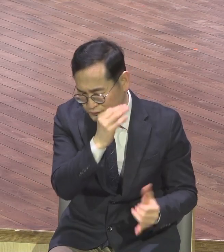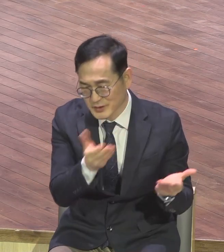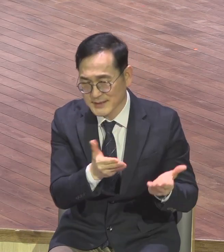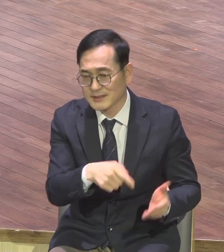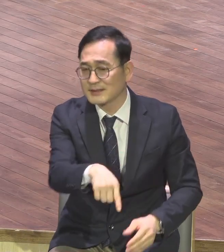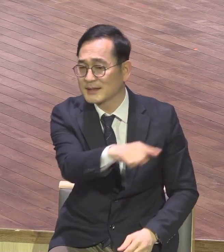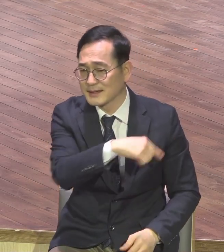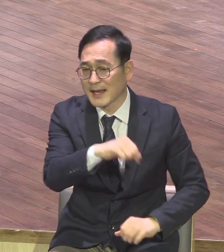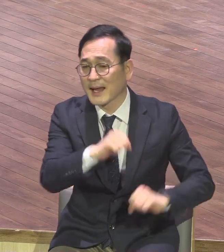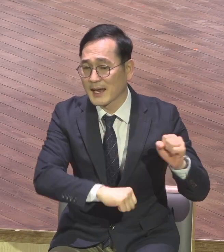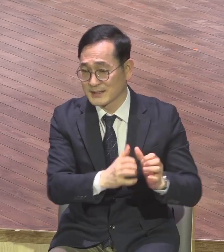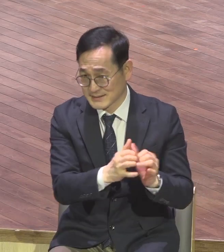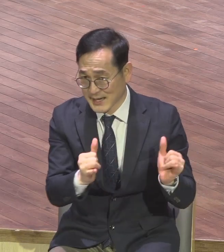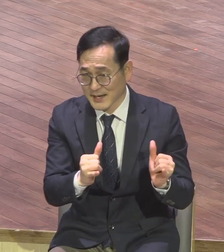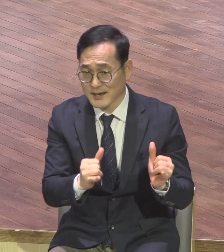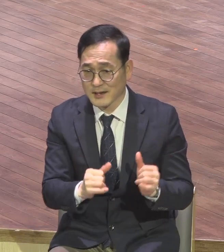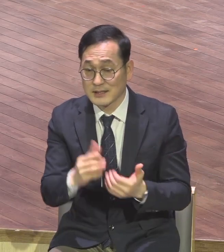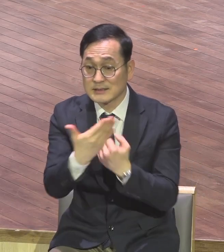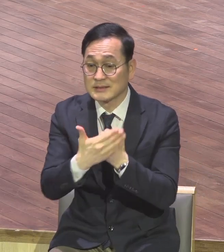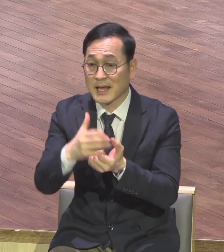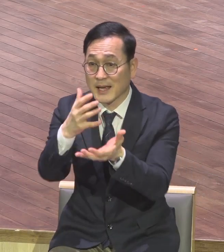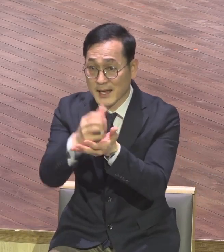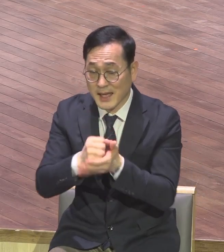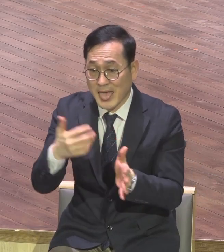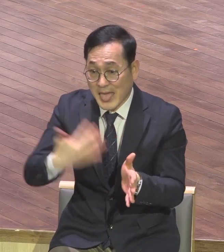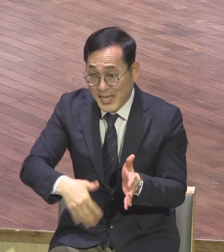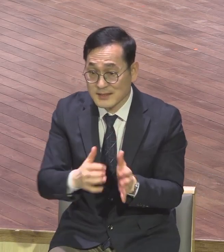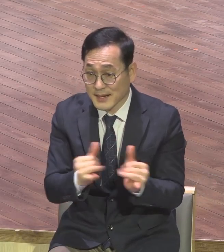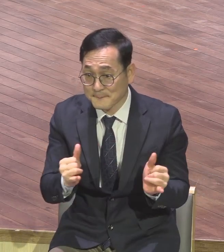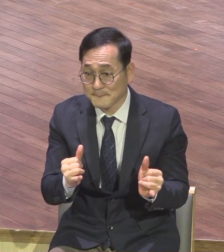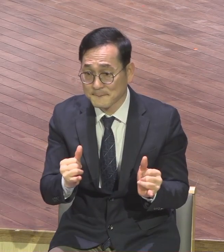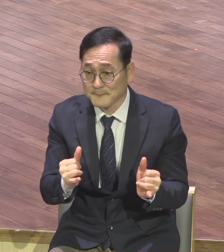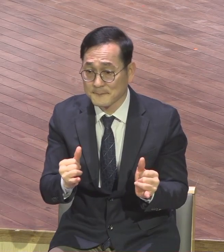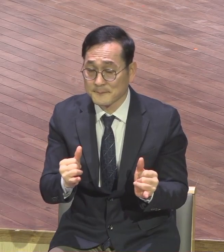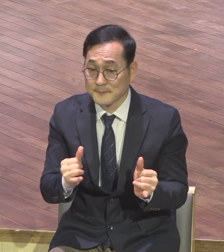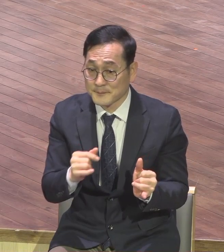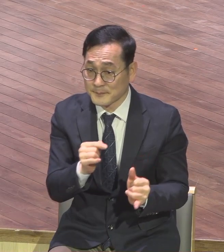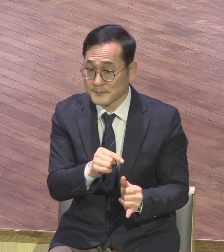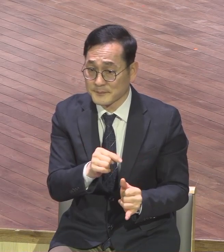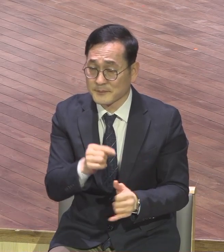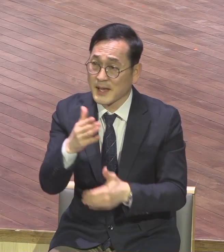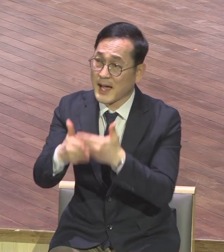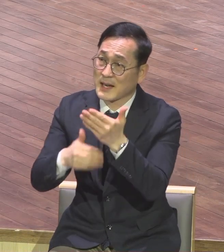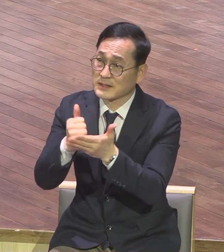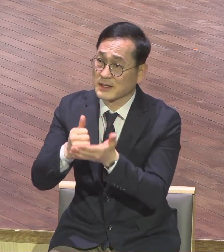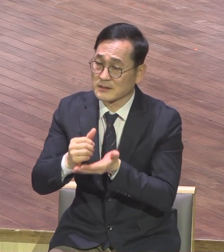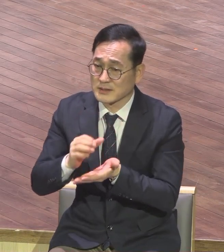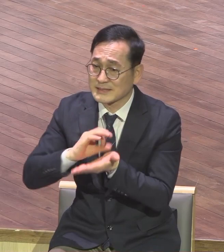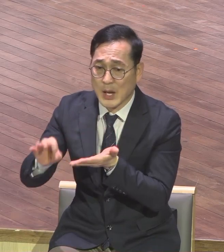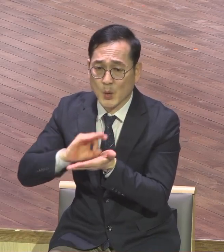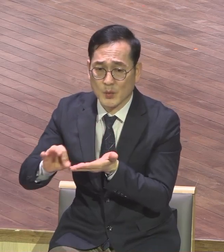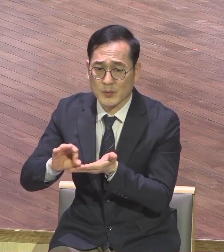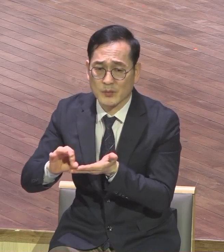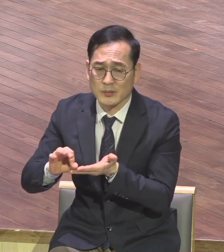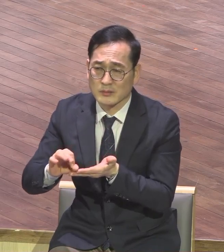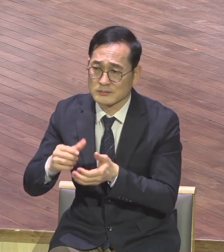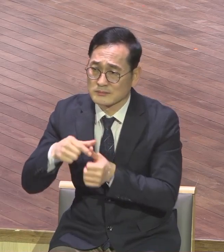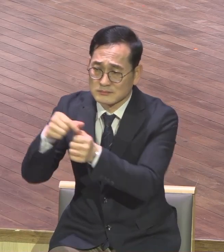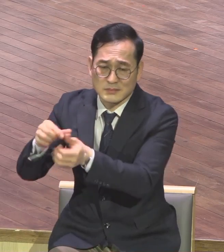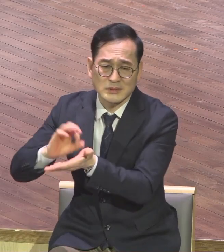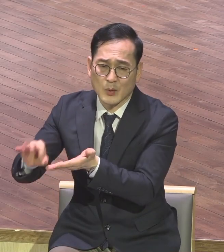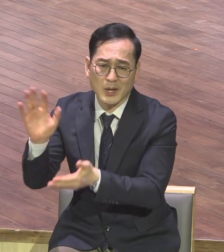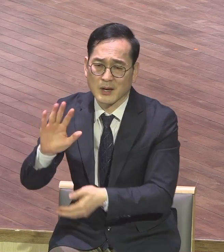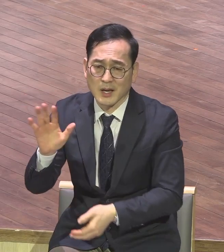나왔잖아요. 은혜 못 받는 사람들 왜 하나님 앞에서 왜 쓰임 못 받느냐? 땅의 일을 생각해.